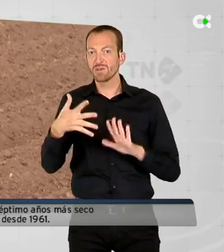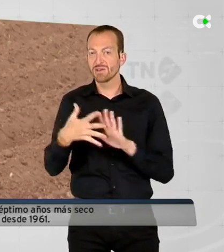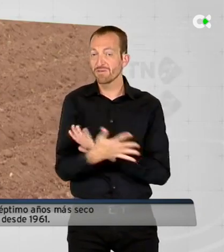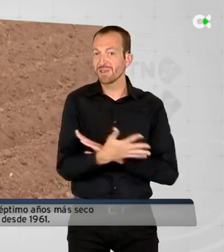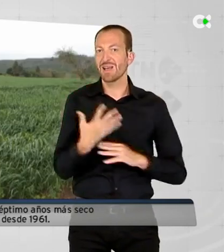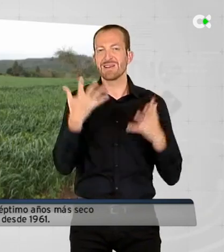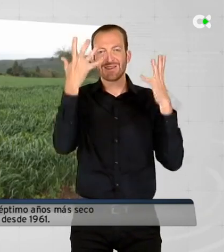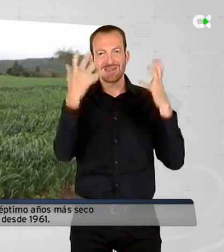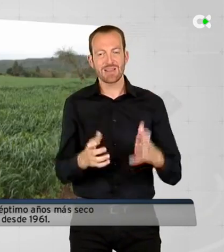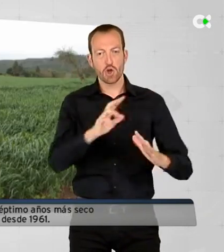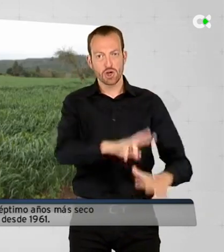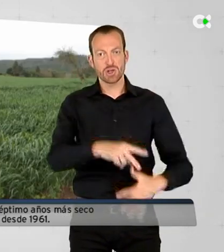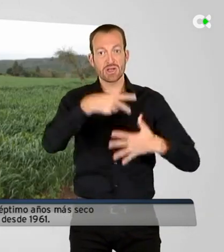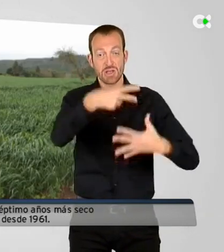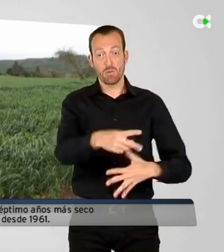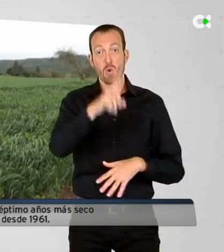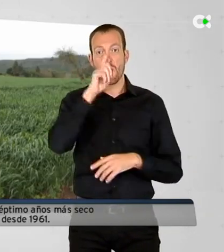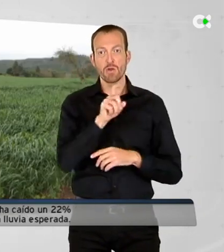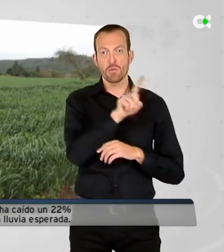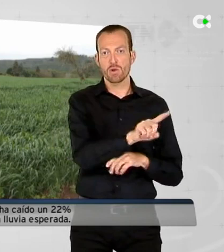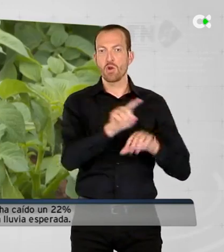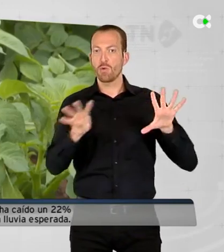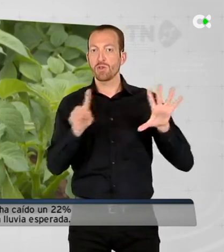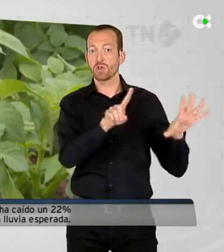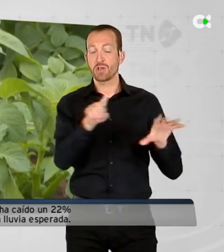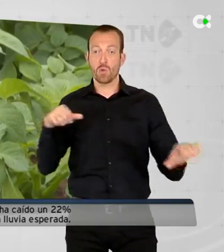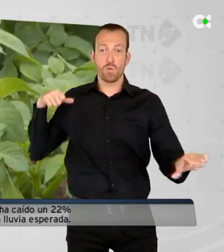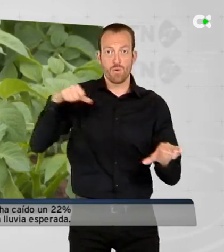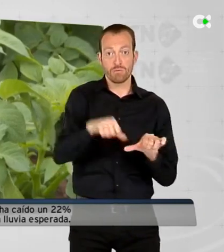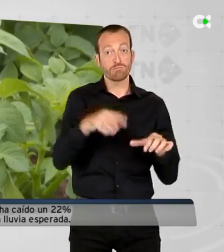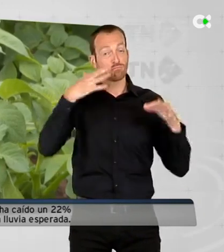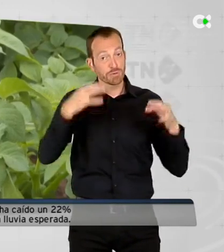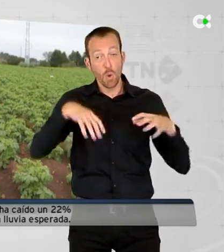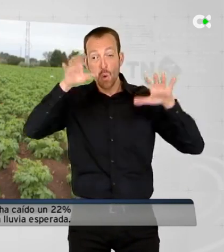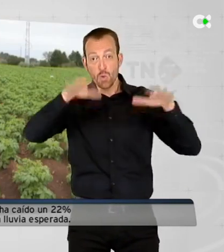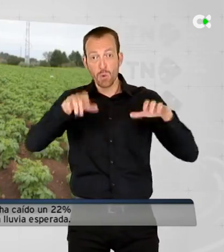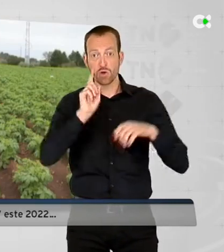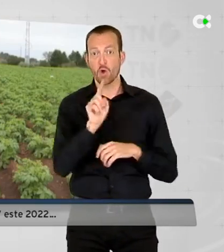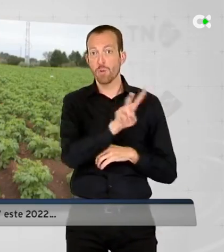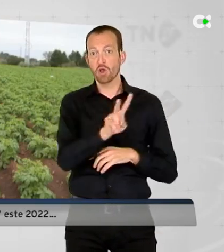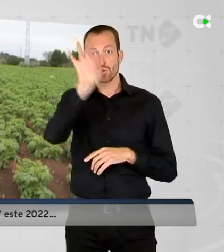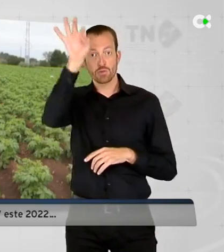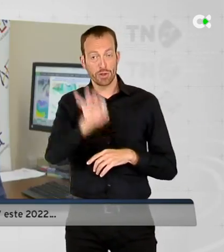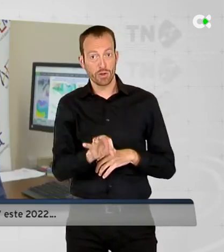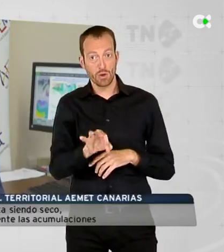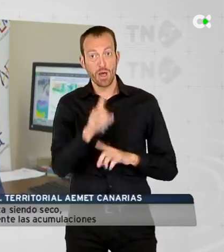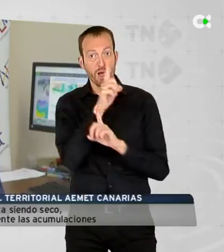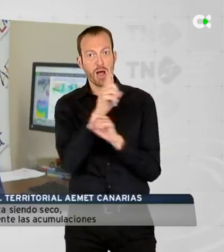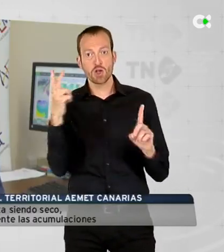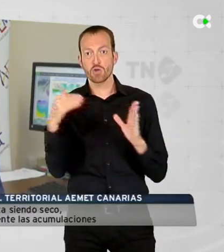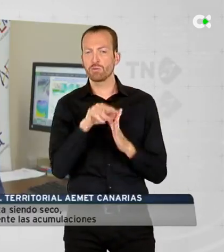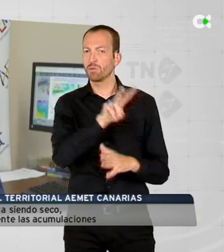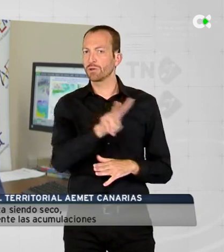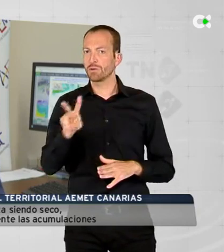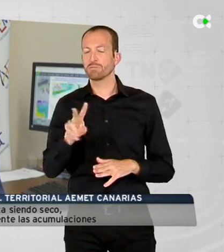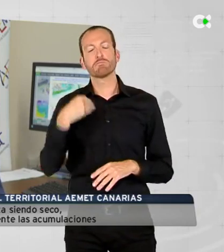seco desde 1961. Solo ha caído un 22% de la lluvia esperada y este 2022... Pues está siendo